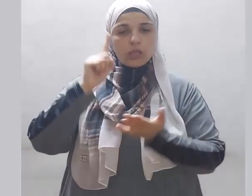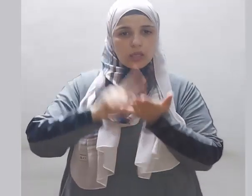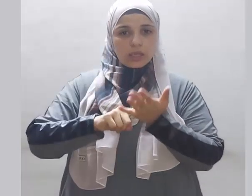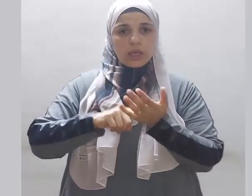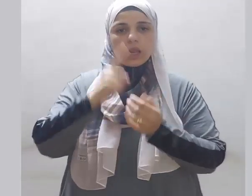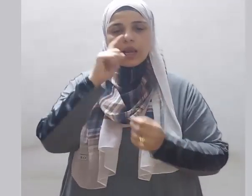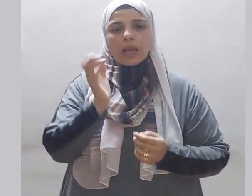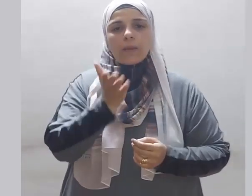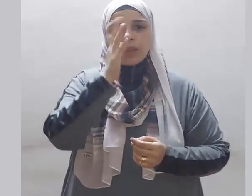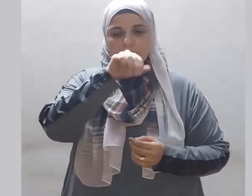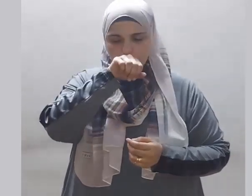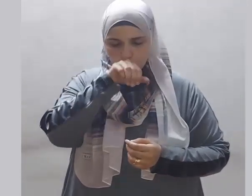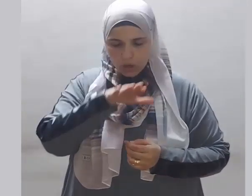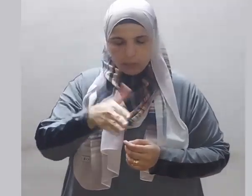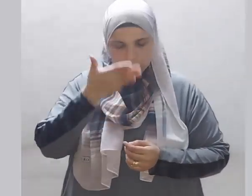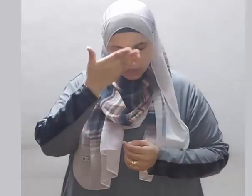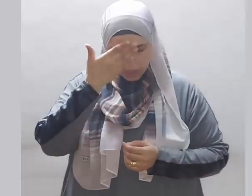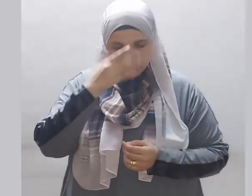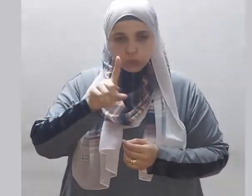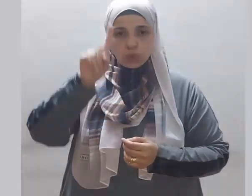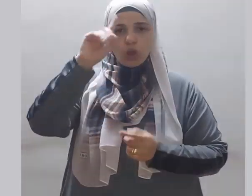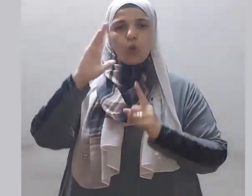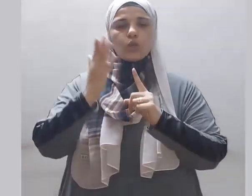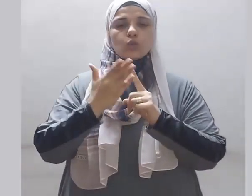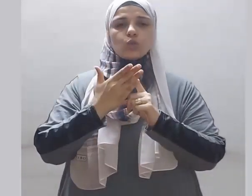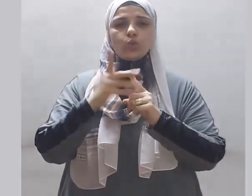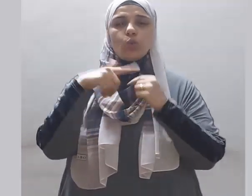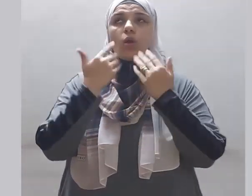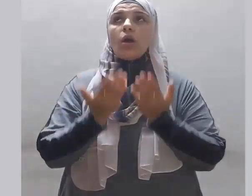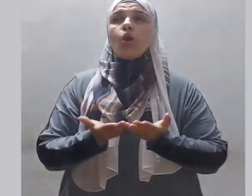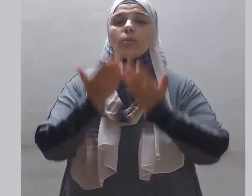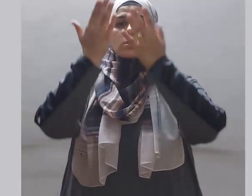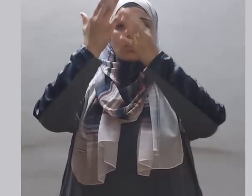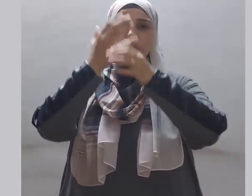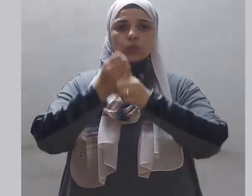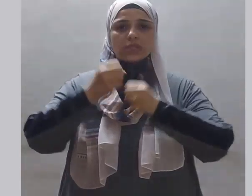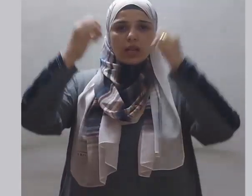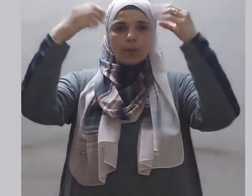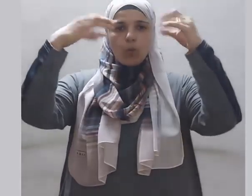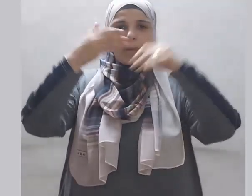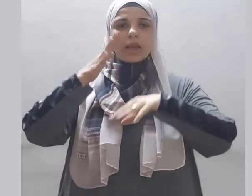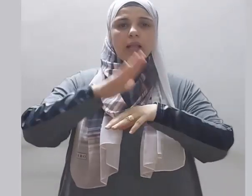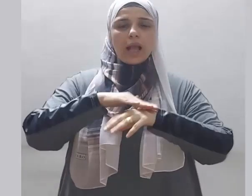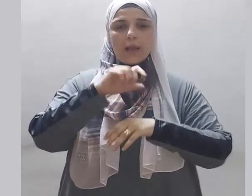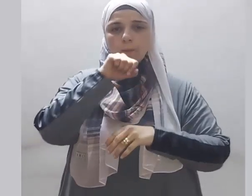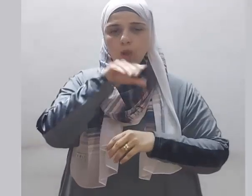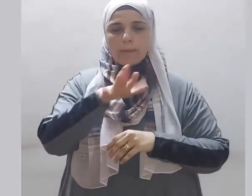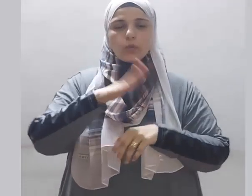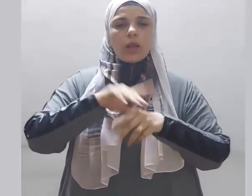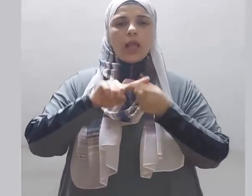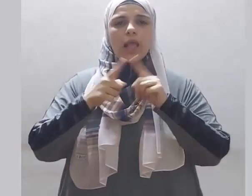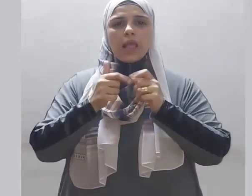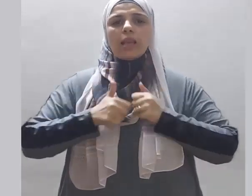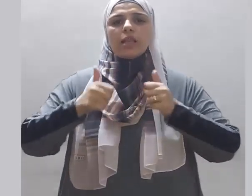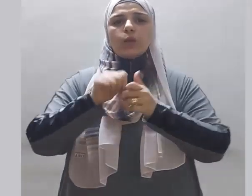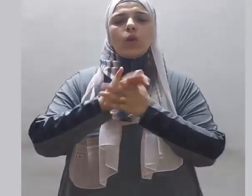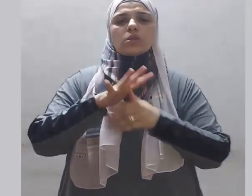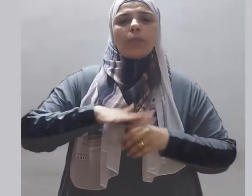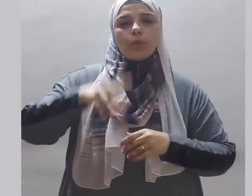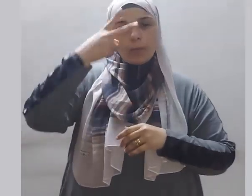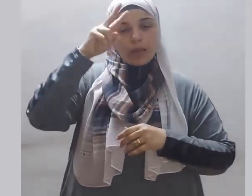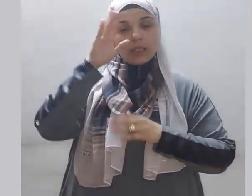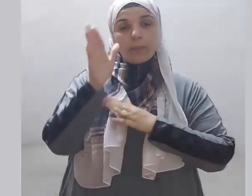واشهد ان سيدنا ونبينا محمدا عبده ورسوله اللهم صل وسلم وبارك عليه وعلى اله